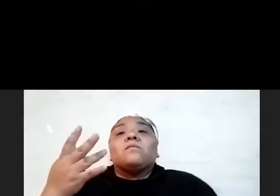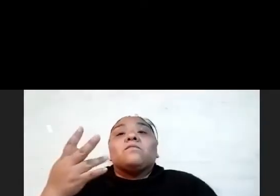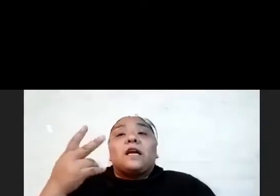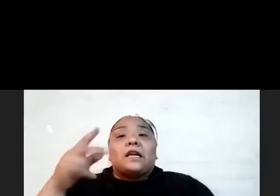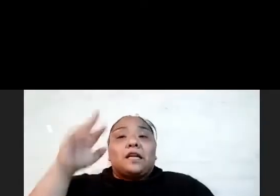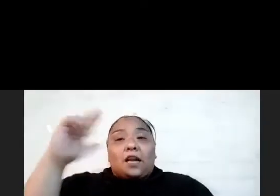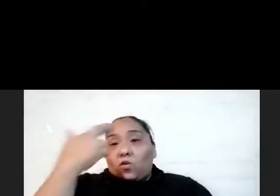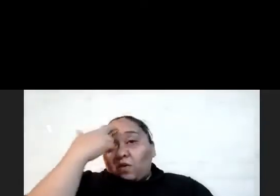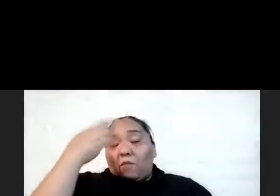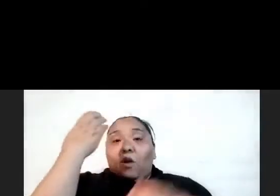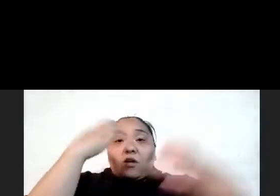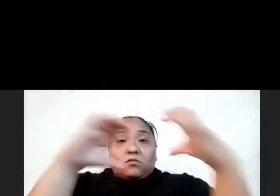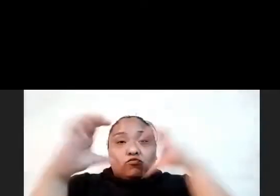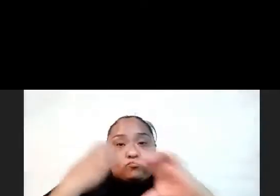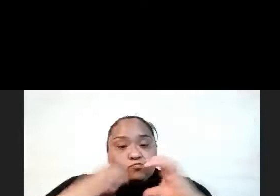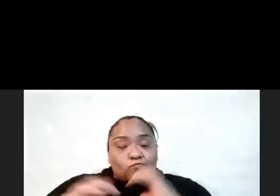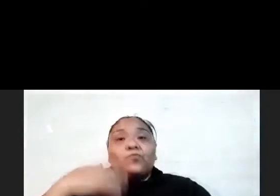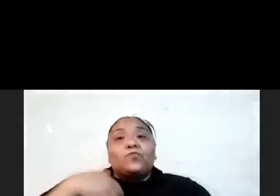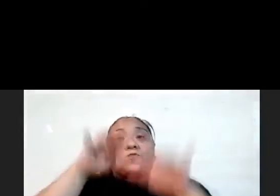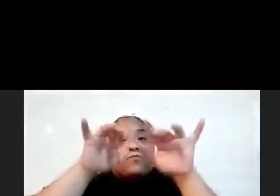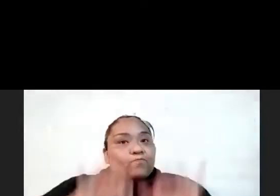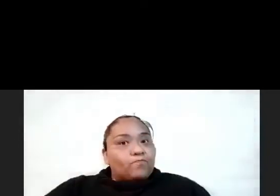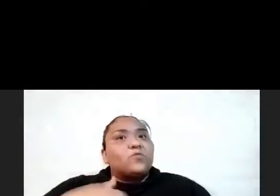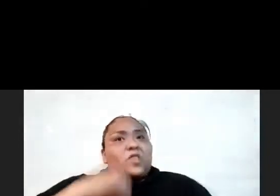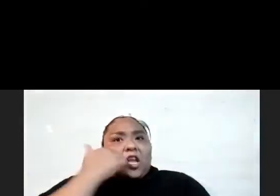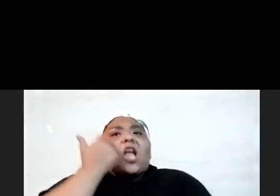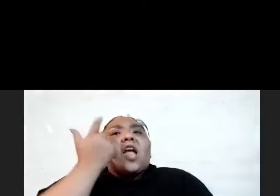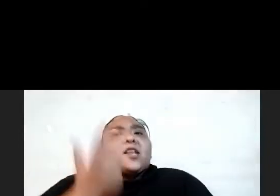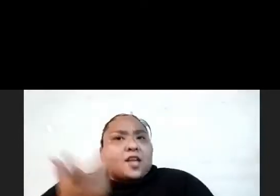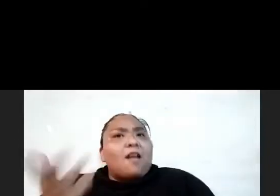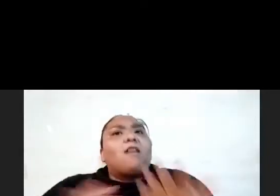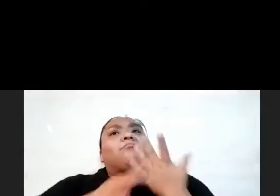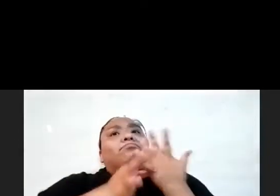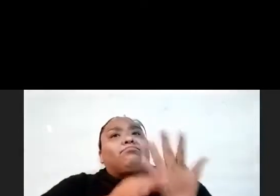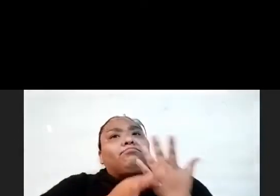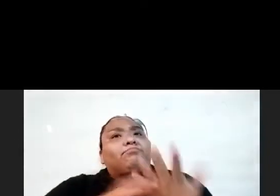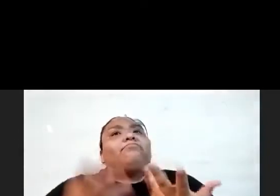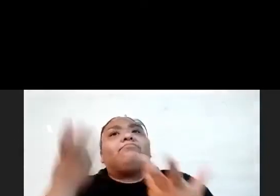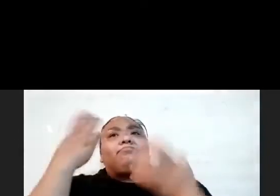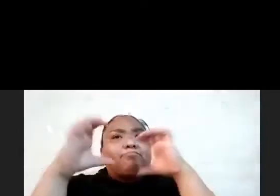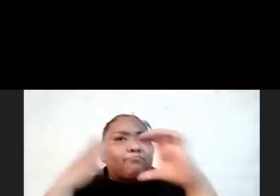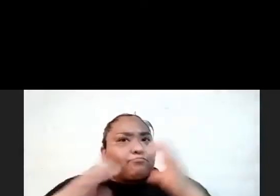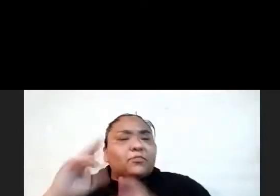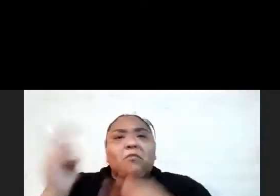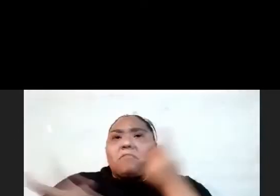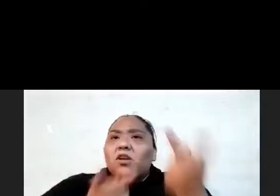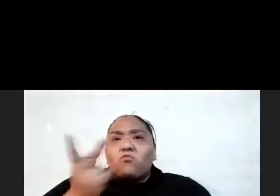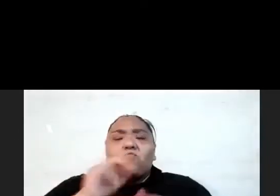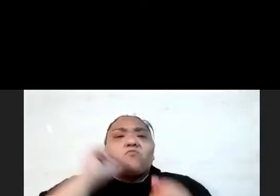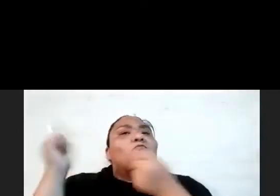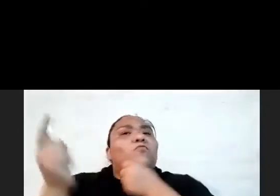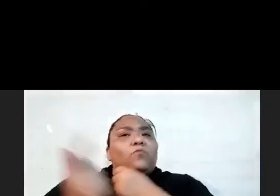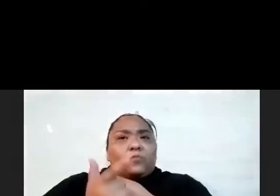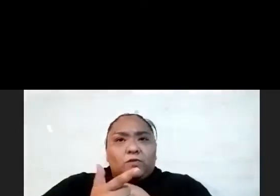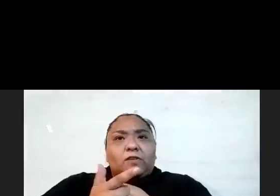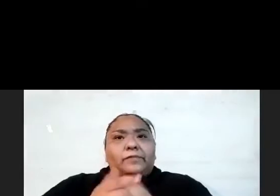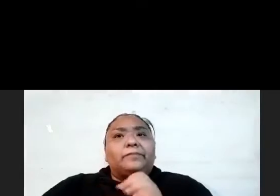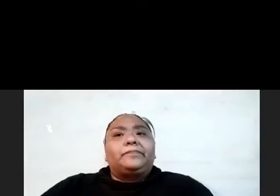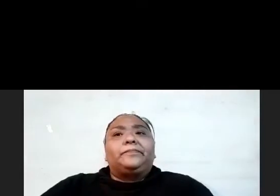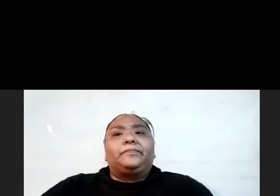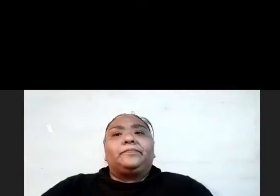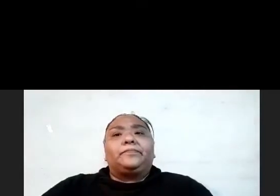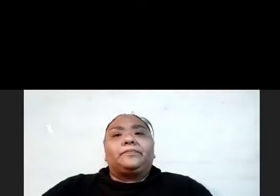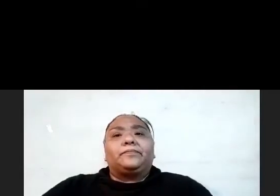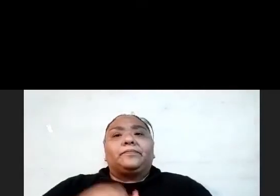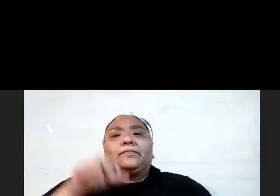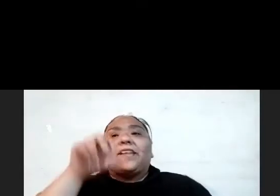está abierto por si quieren dejarle algún comentario, pregunta a Anne